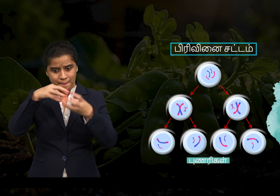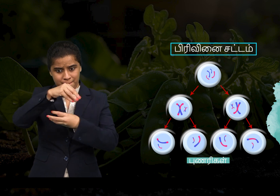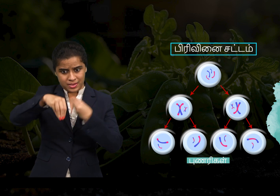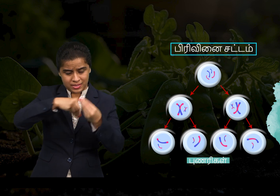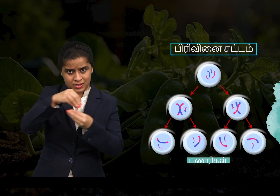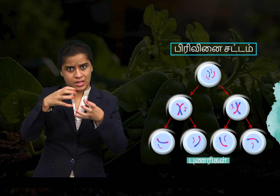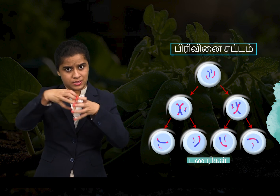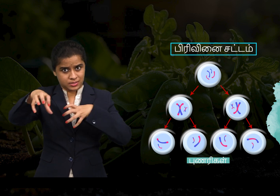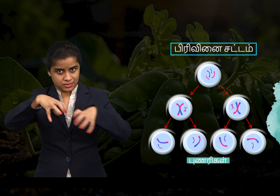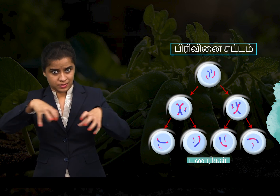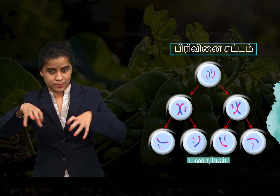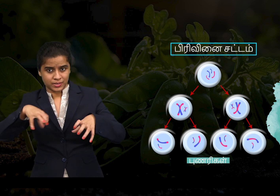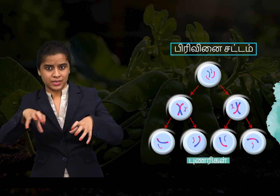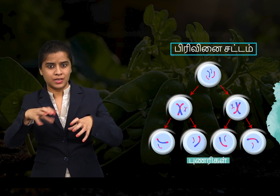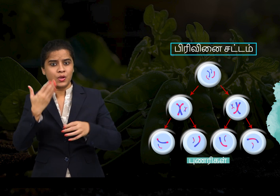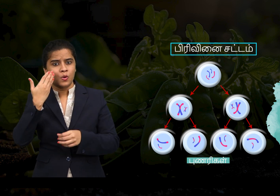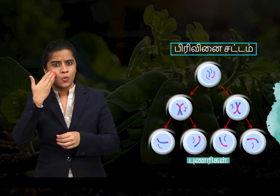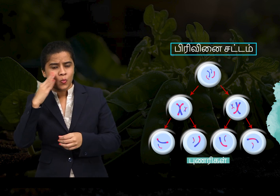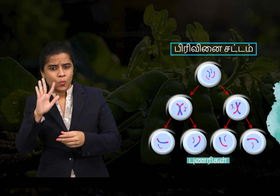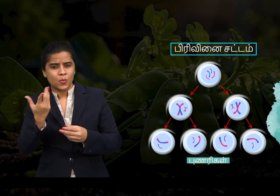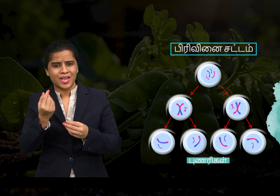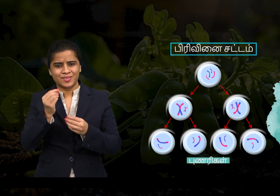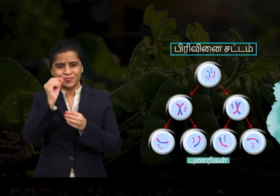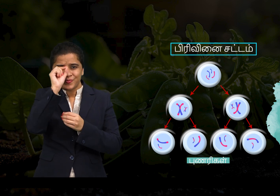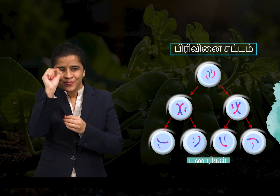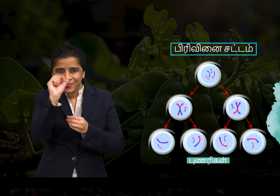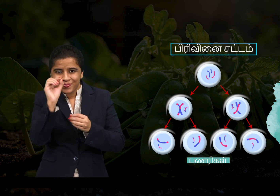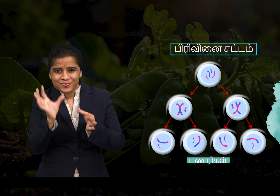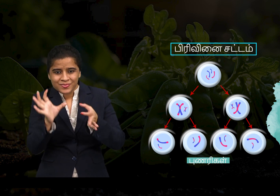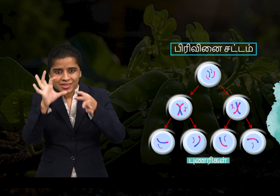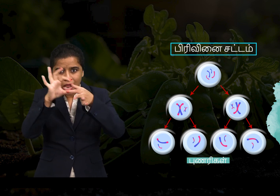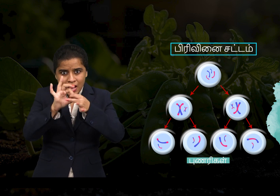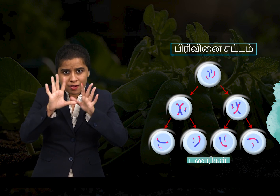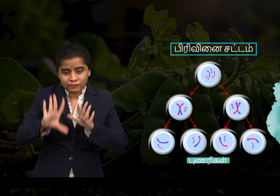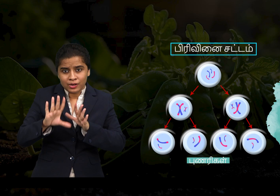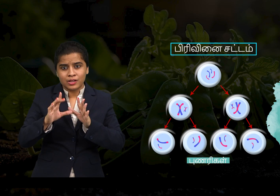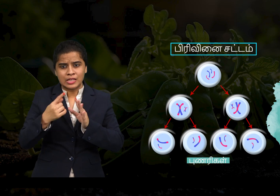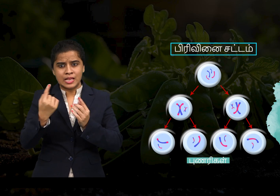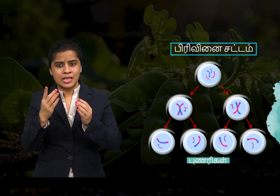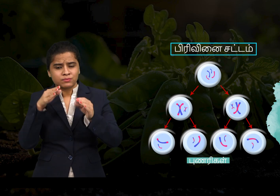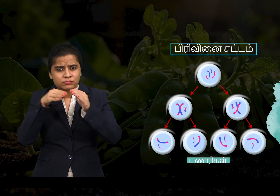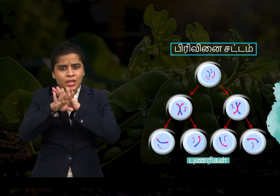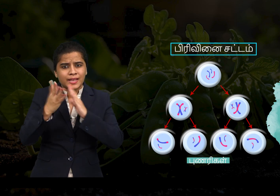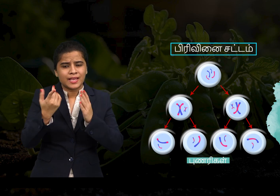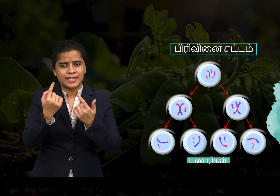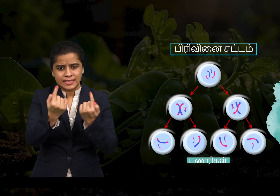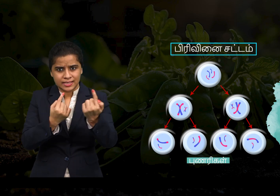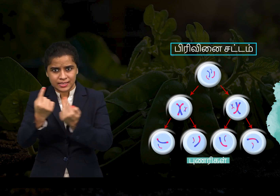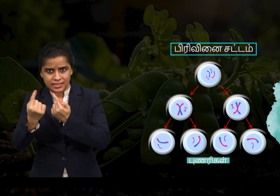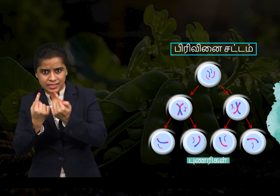உருவாகும்போது பிரிக்கப்படுகின்றன. இதனால் ஒவ்வொரு கேமெட்டிலும் ஒரு காரணி மட்டுமே நுழைகிறது.